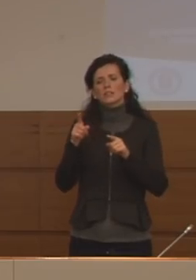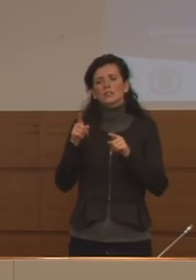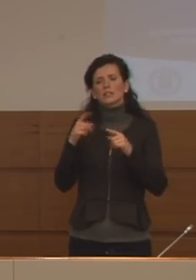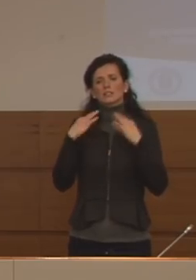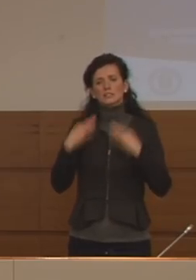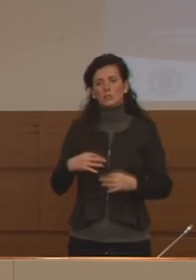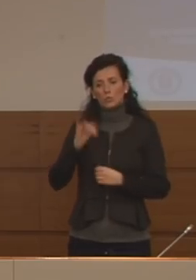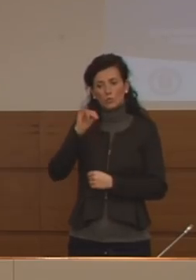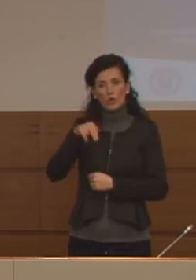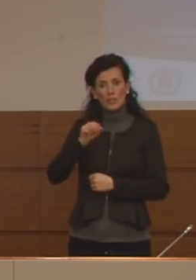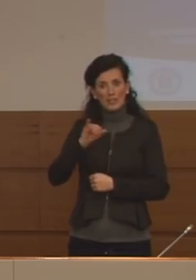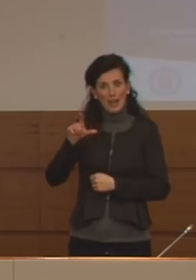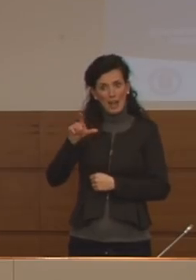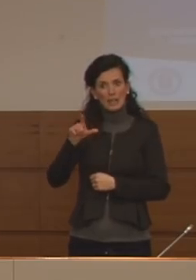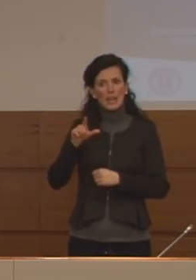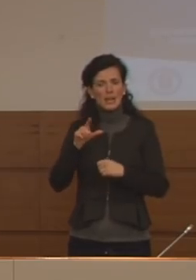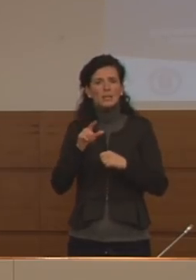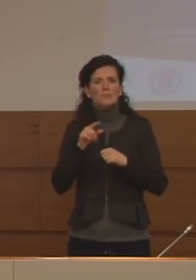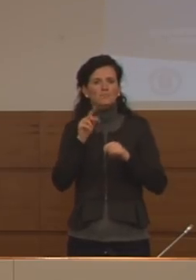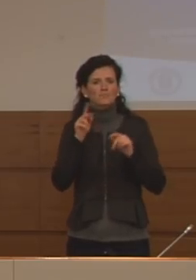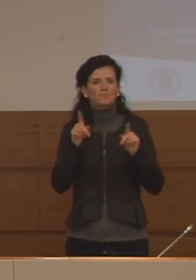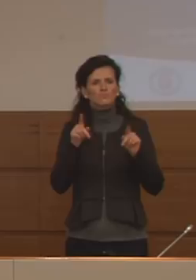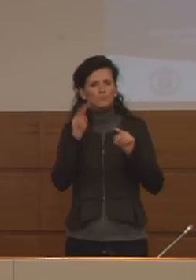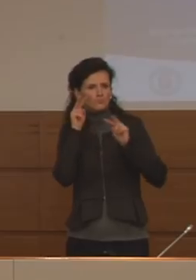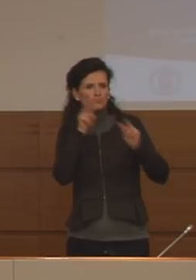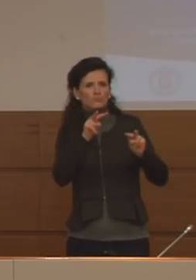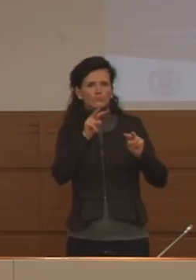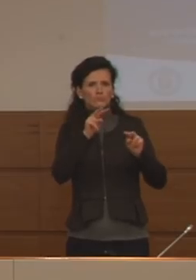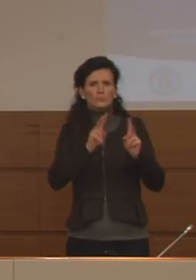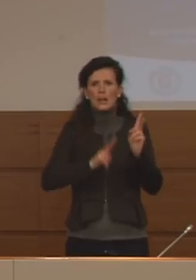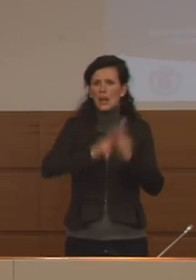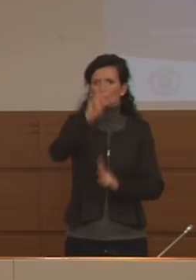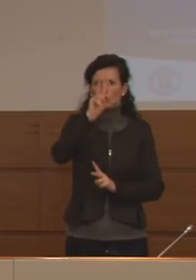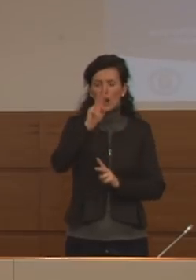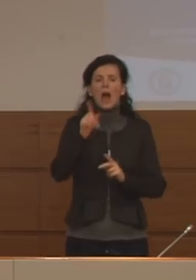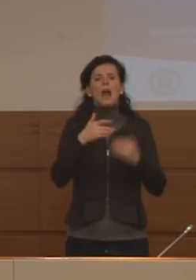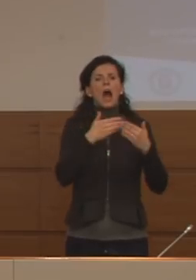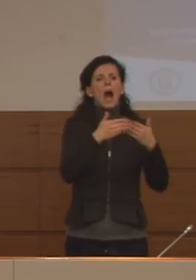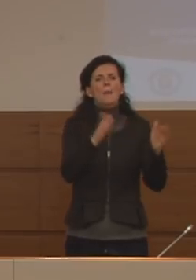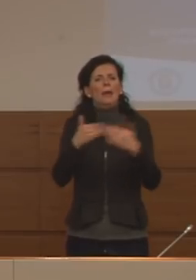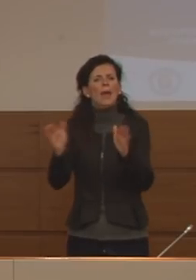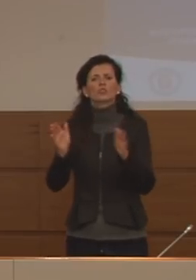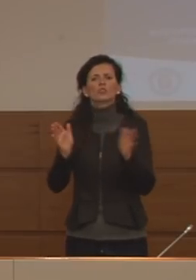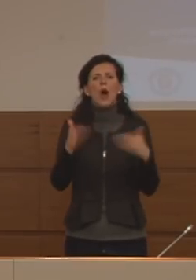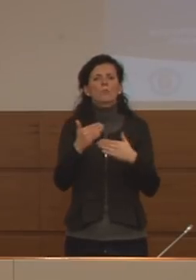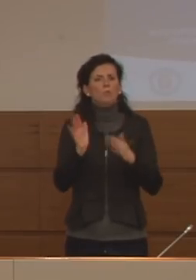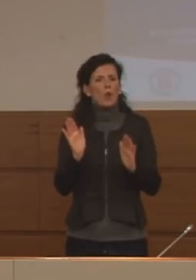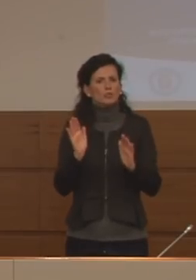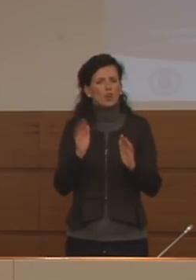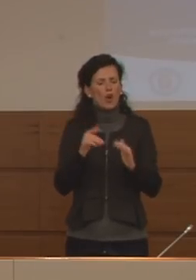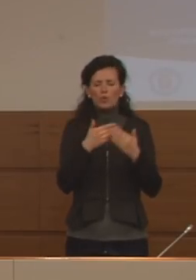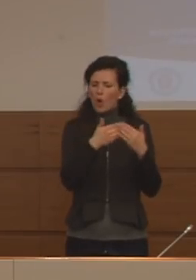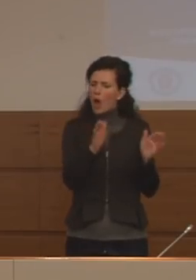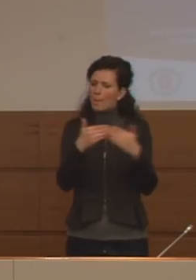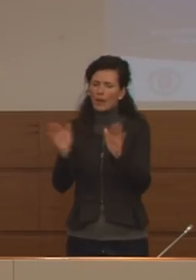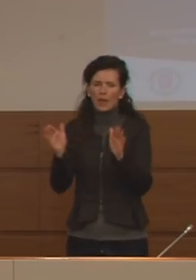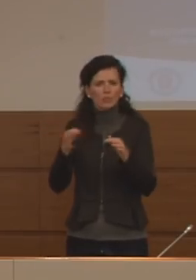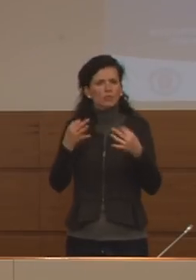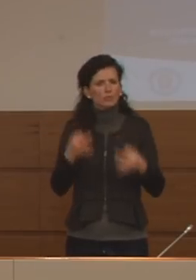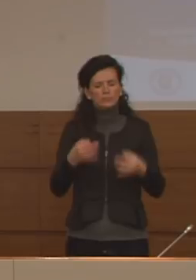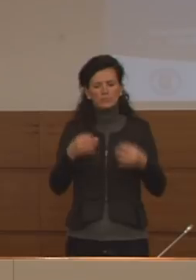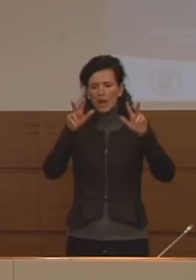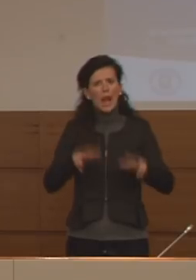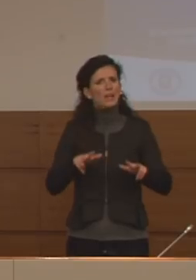sul territorio ha mantenuto aperti tutti gli ambulatori prime cure quindi è stato garantito a tutti